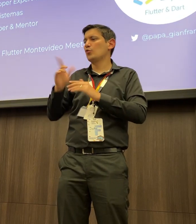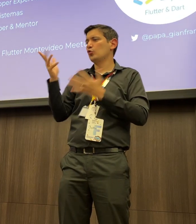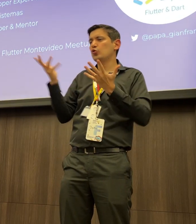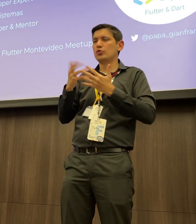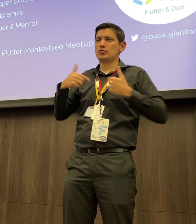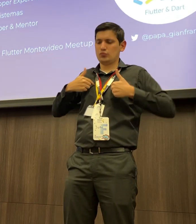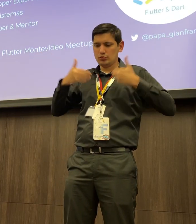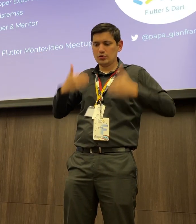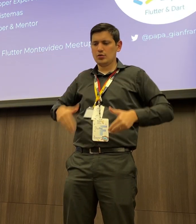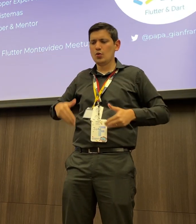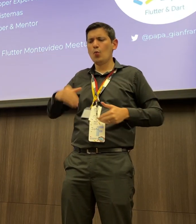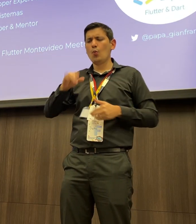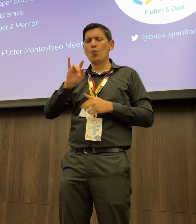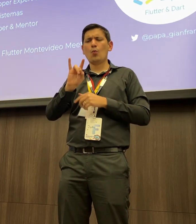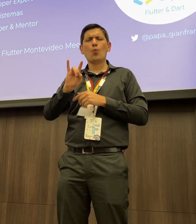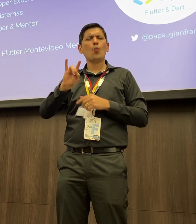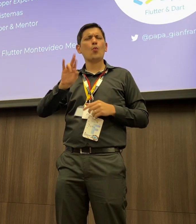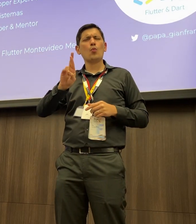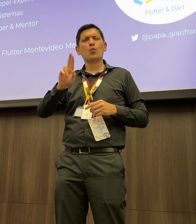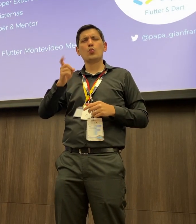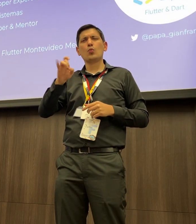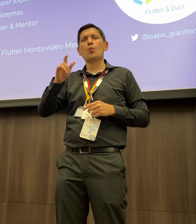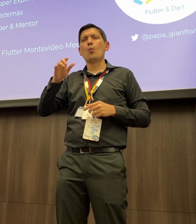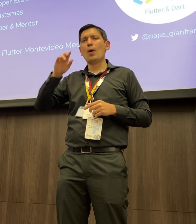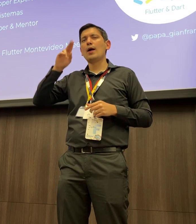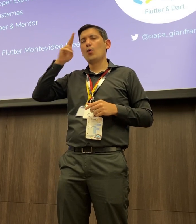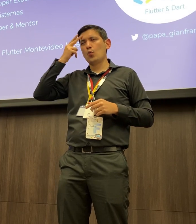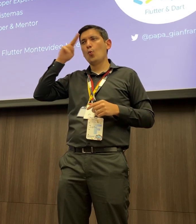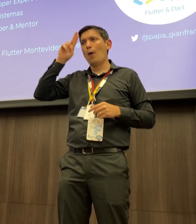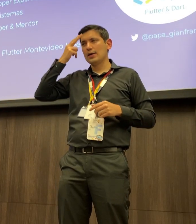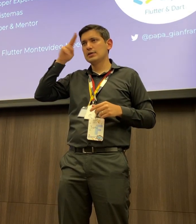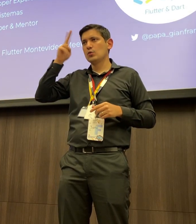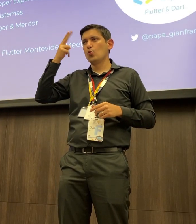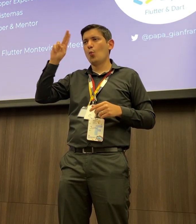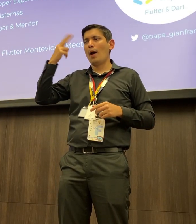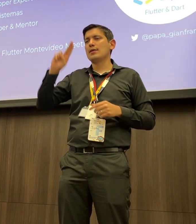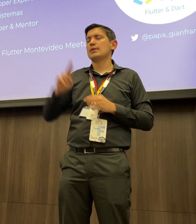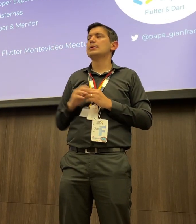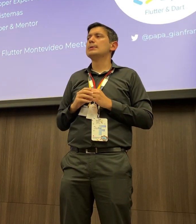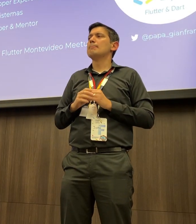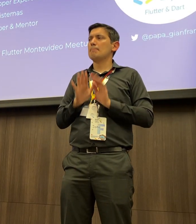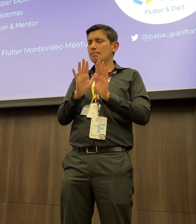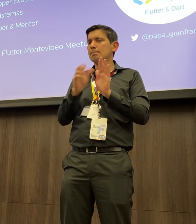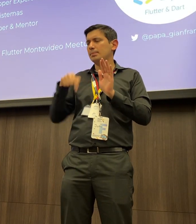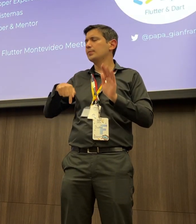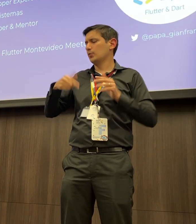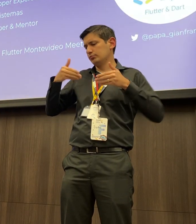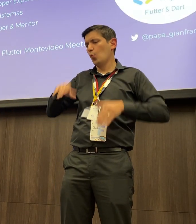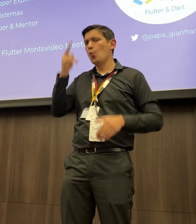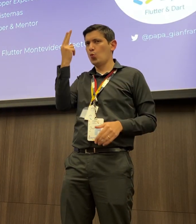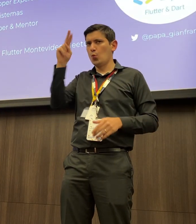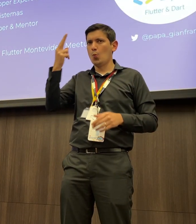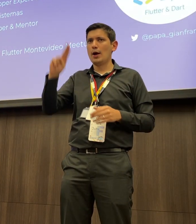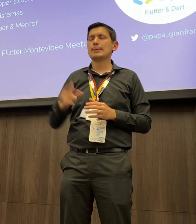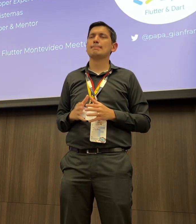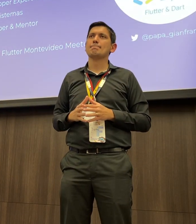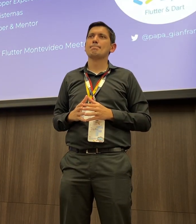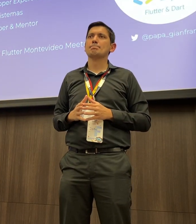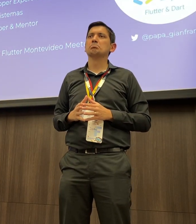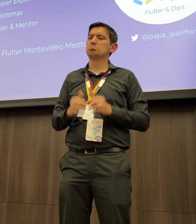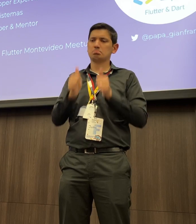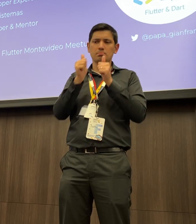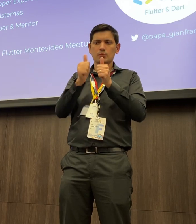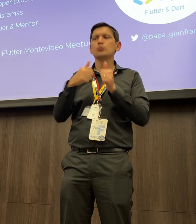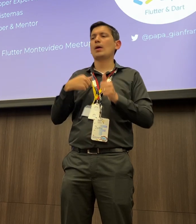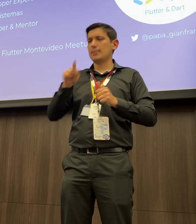de Uruguay, organizador de Flutter Meetup en Montevideo, así que bueno, vengo de Uruguay. Y bueno,